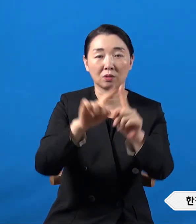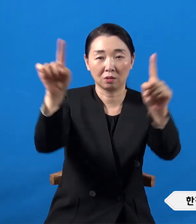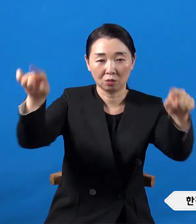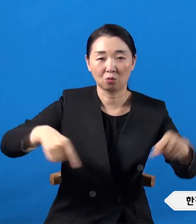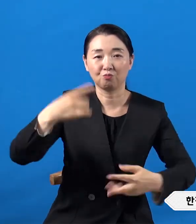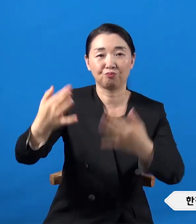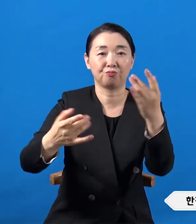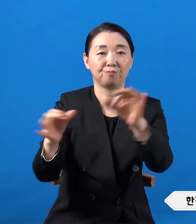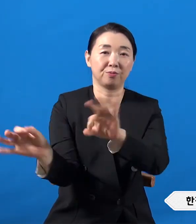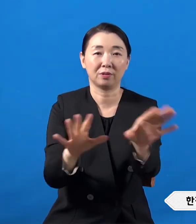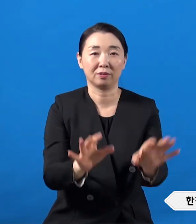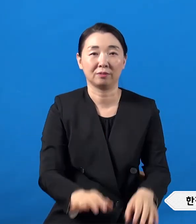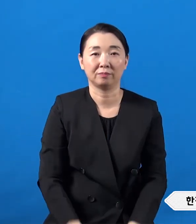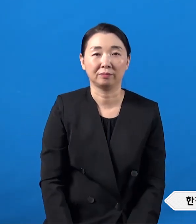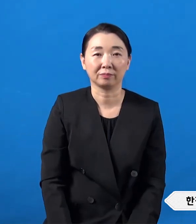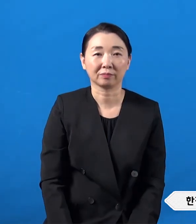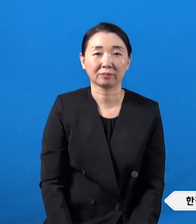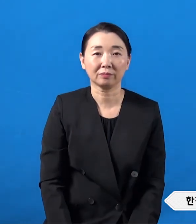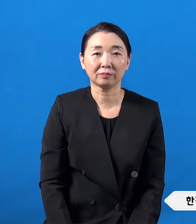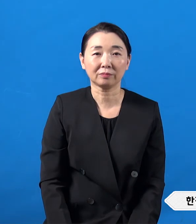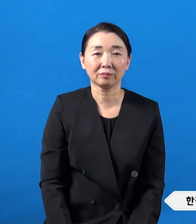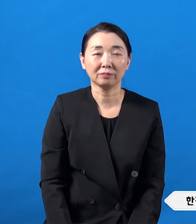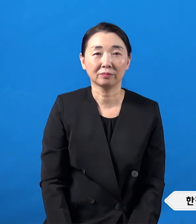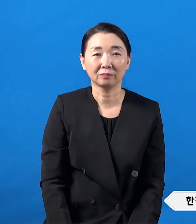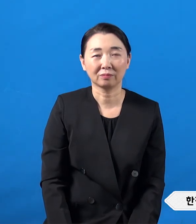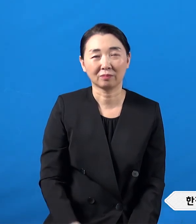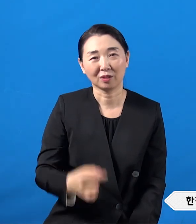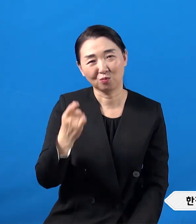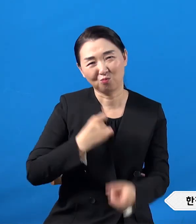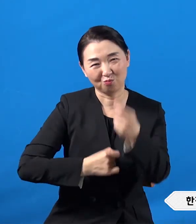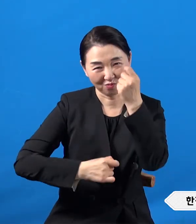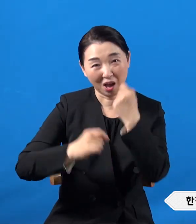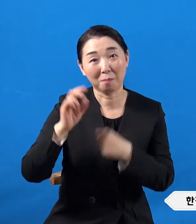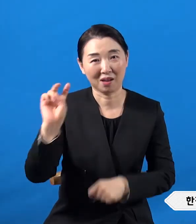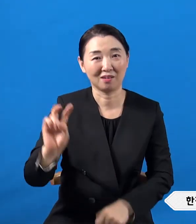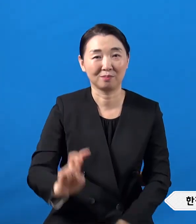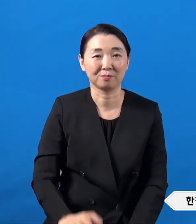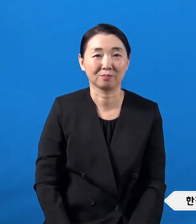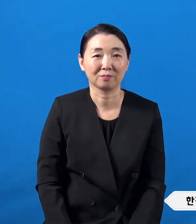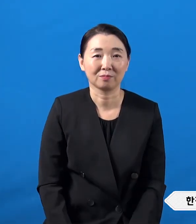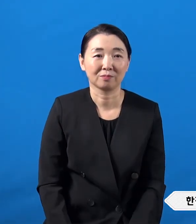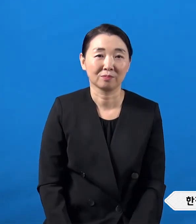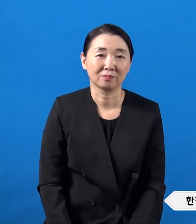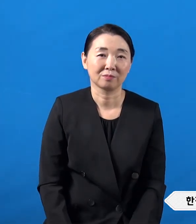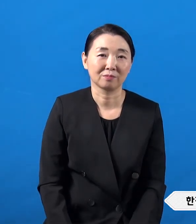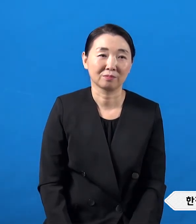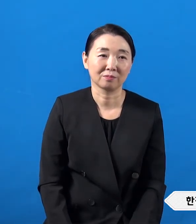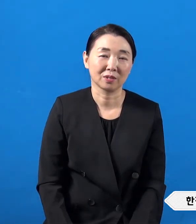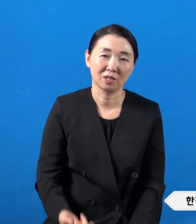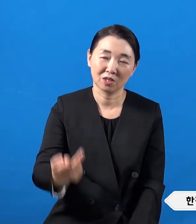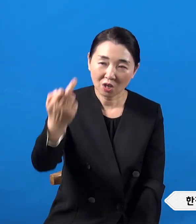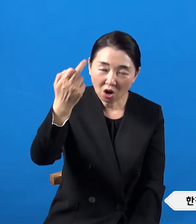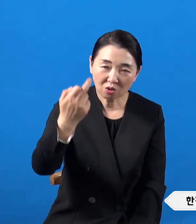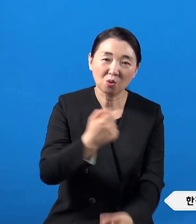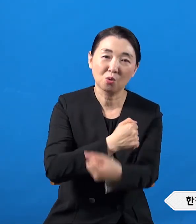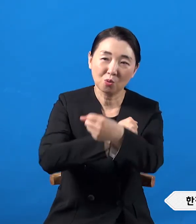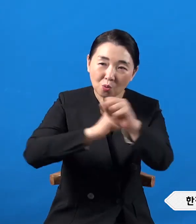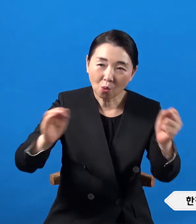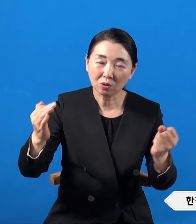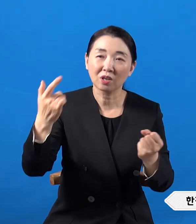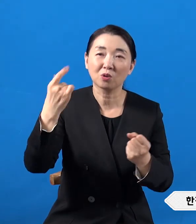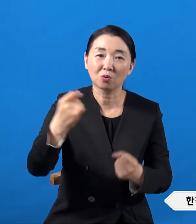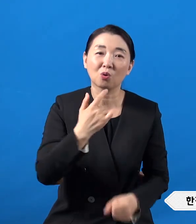종이를 불태워버리십시오. 눈물이 쏟아질 것입니다. 형들을 용서하던